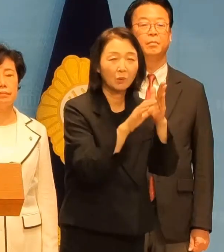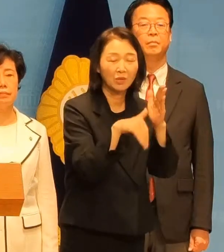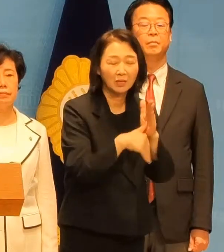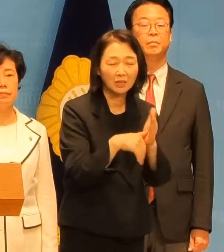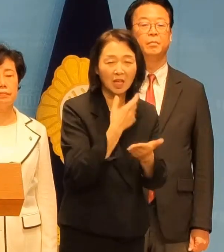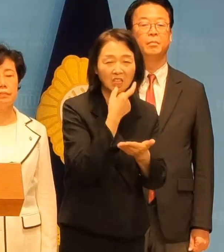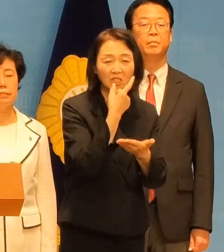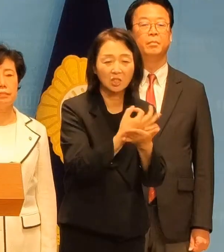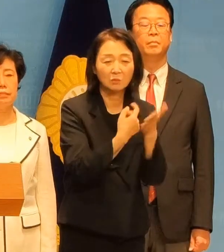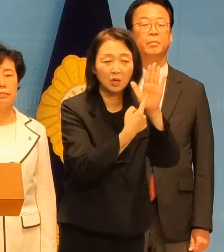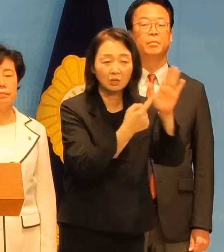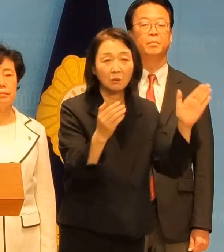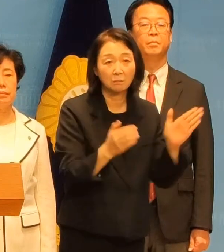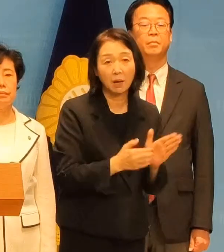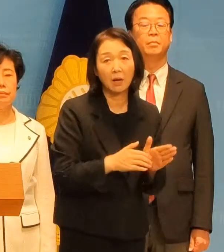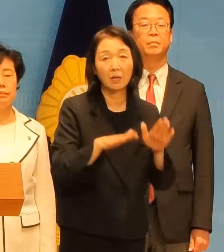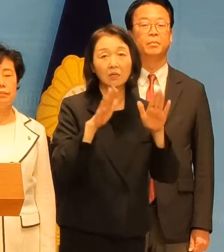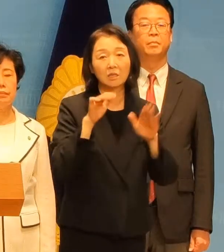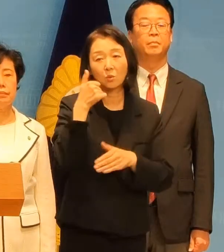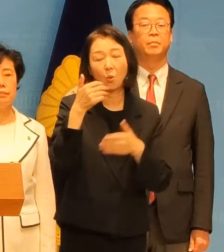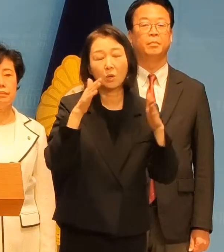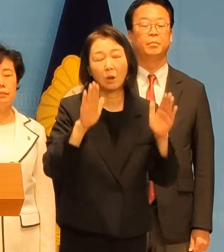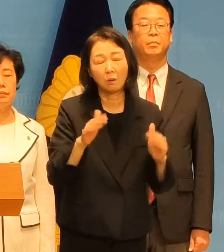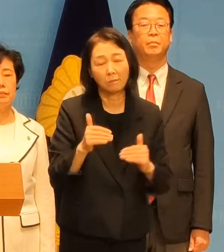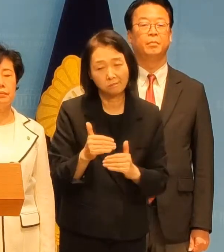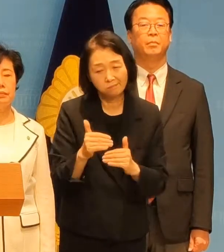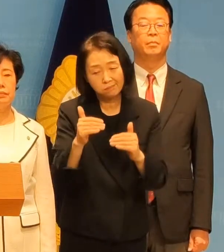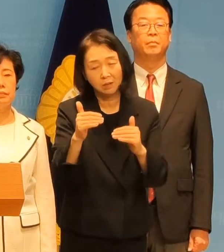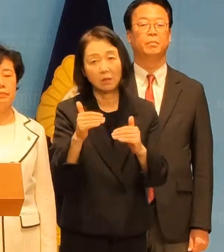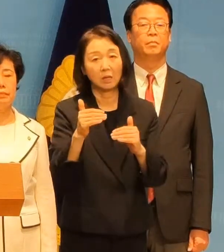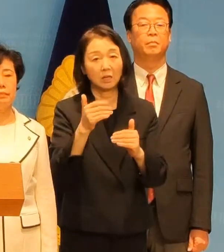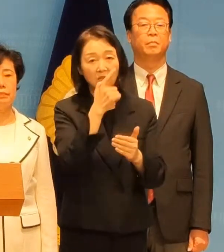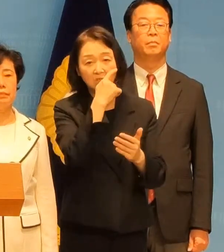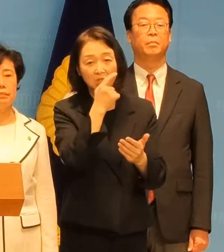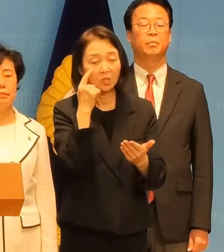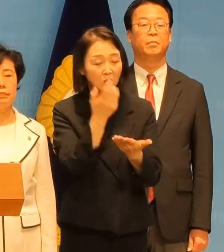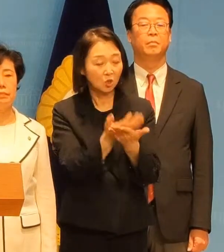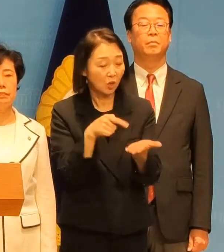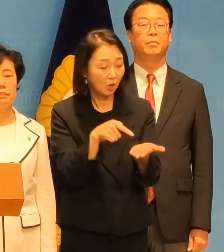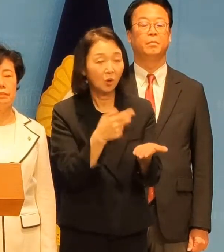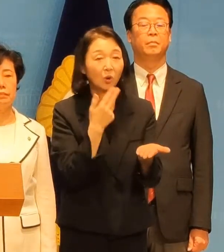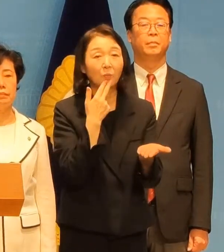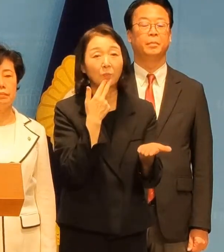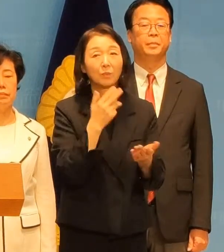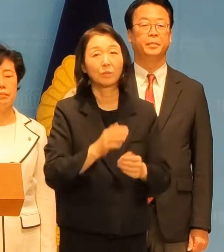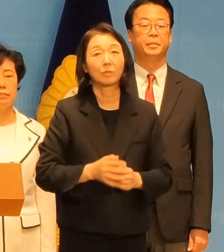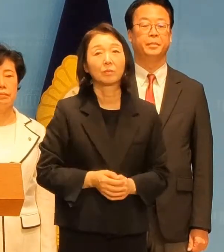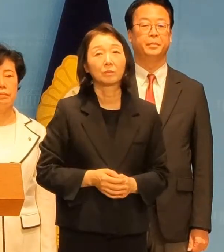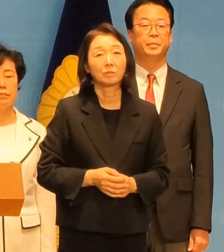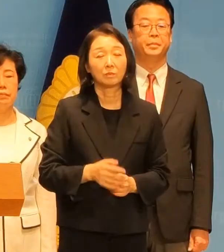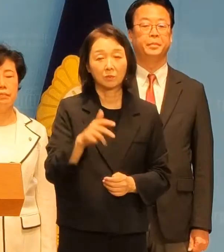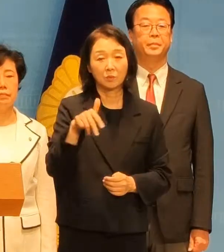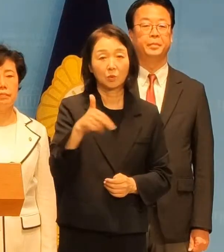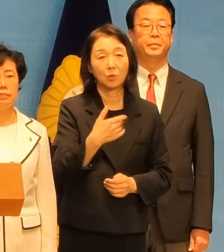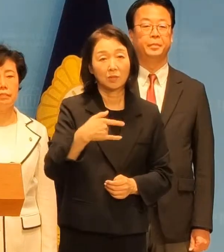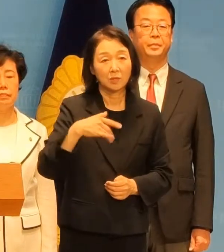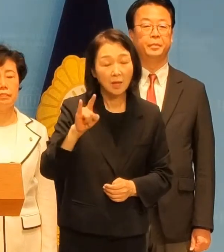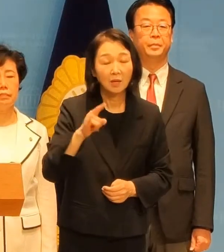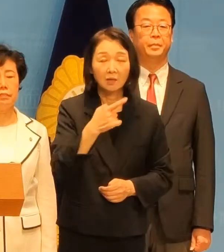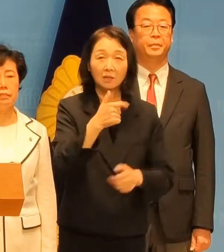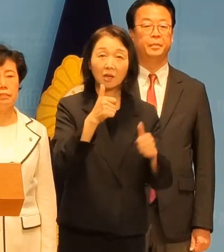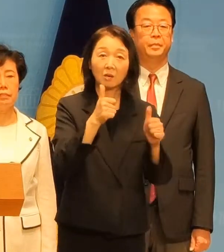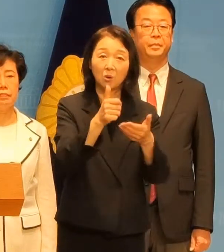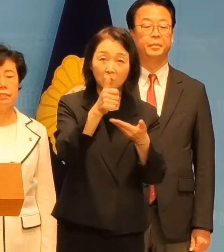틀어주고 그러면서 지금 5개월간 아무런 추가 증거를 제시하지 않고 조희대